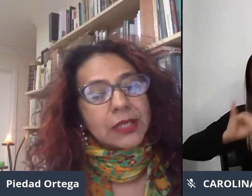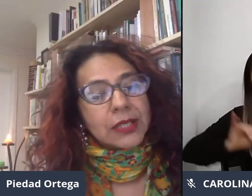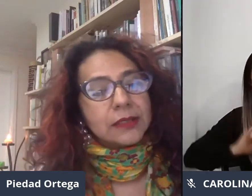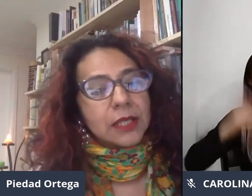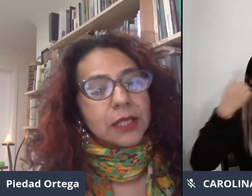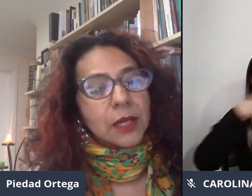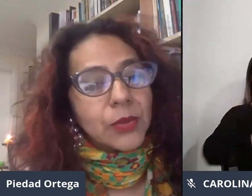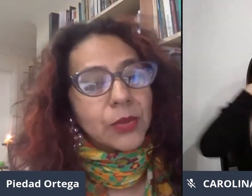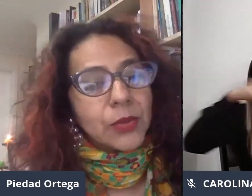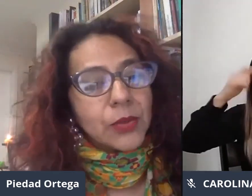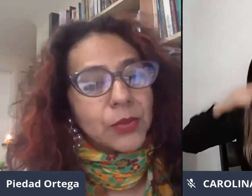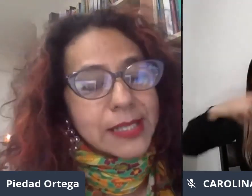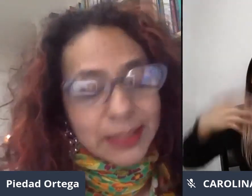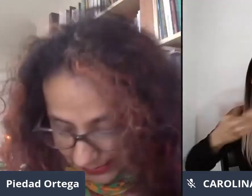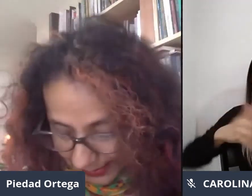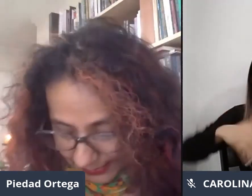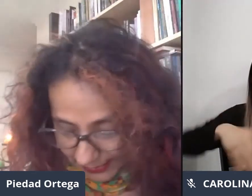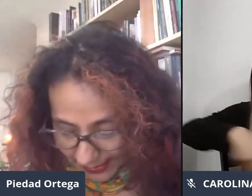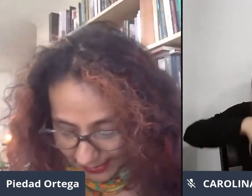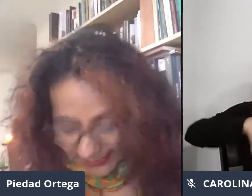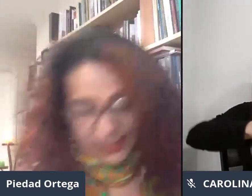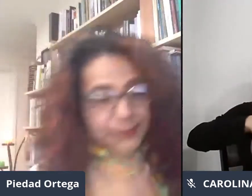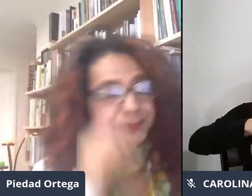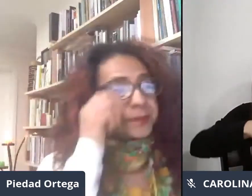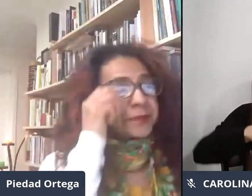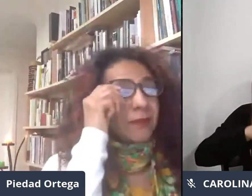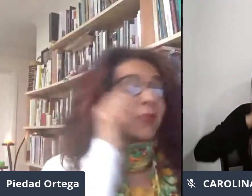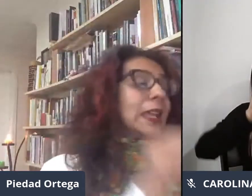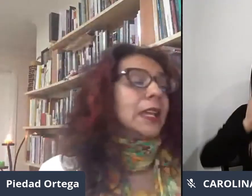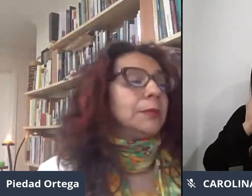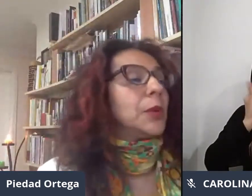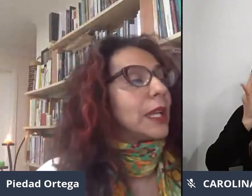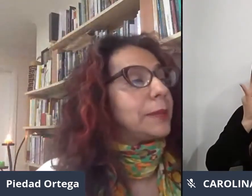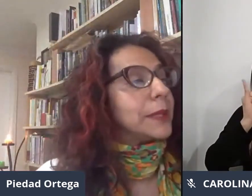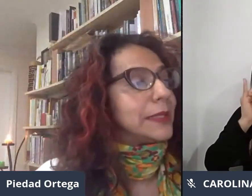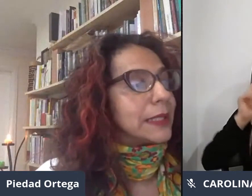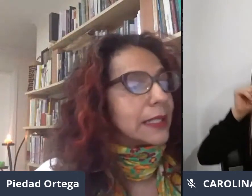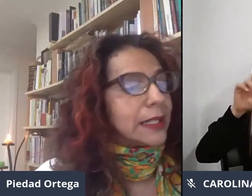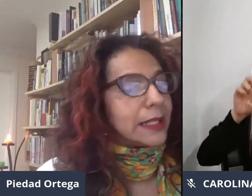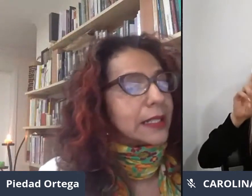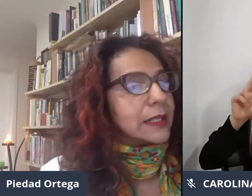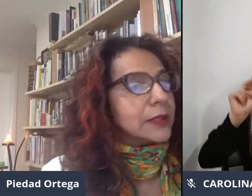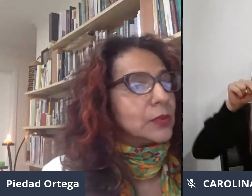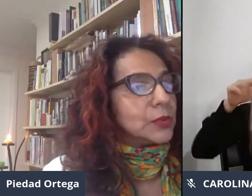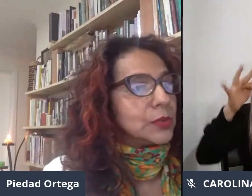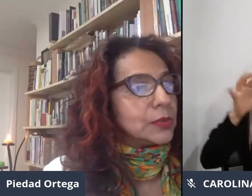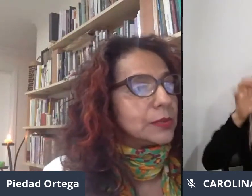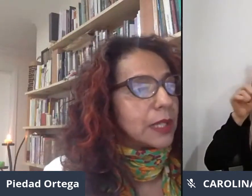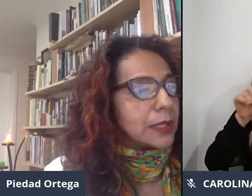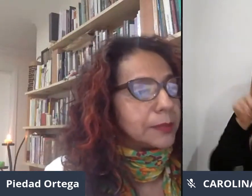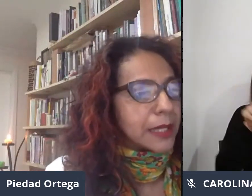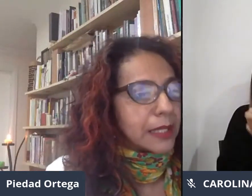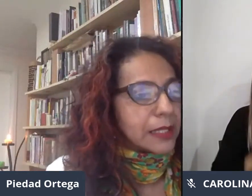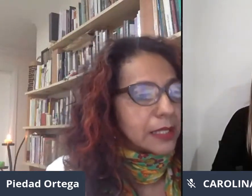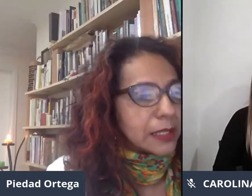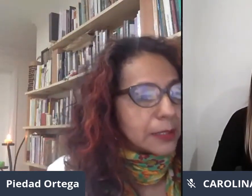llamados trabajadores itinerantes. Me voy a permitir leer